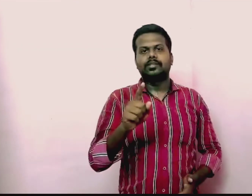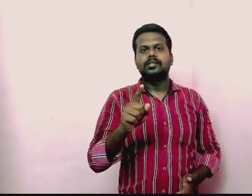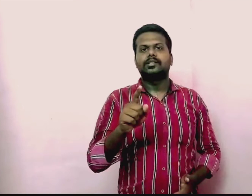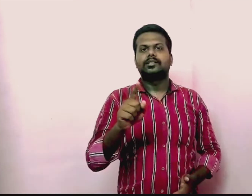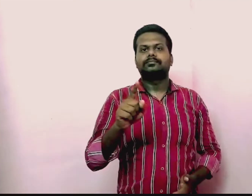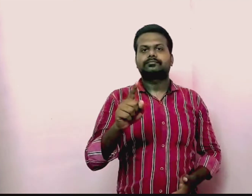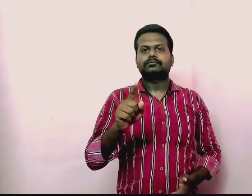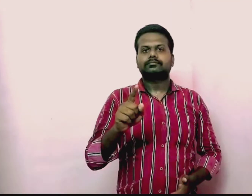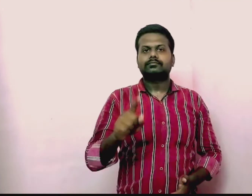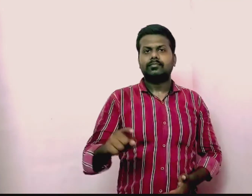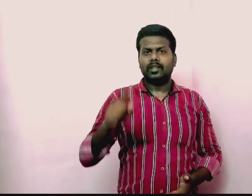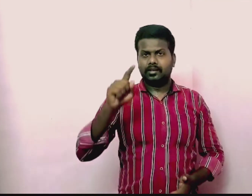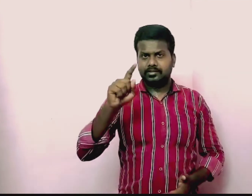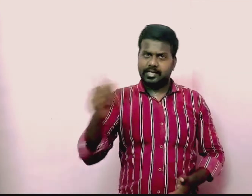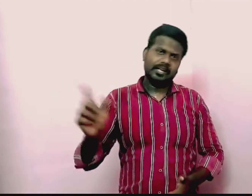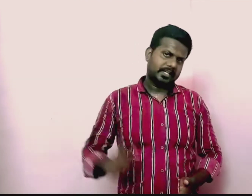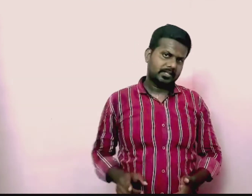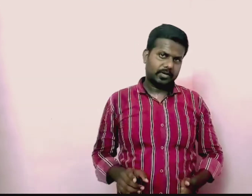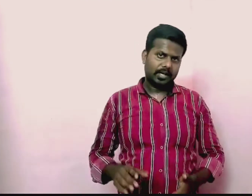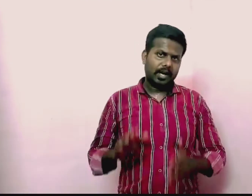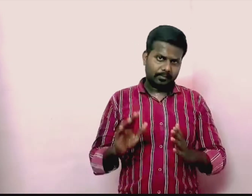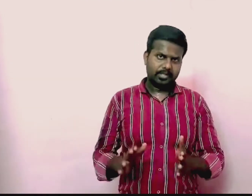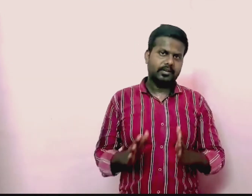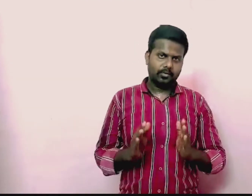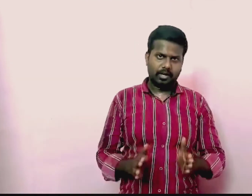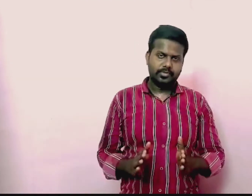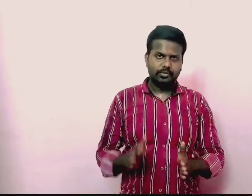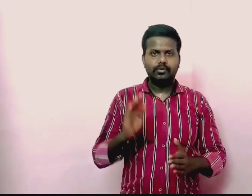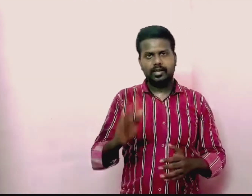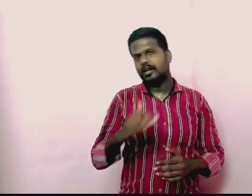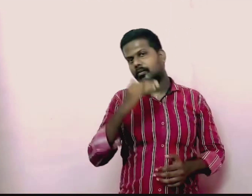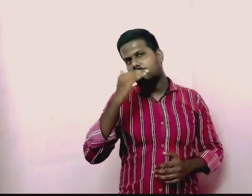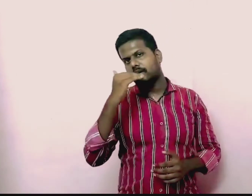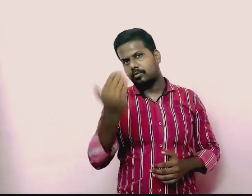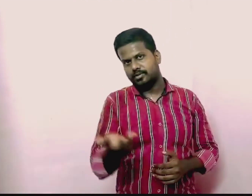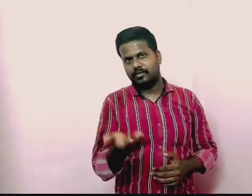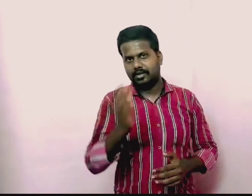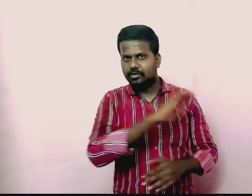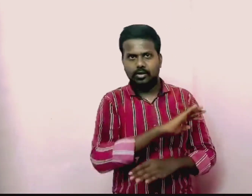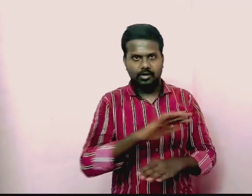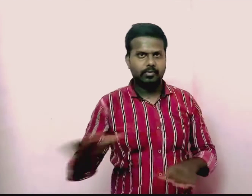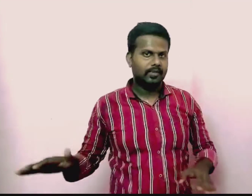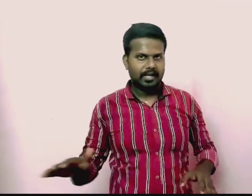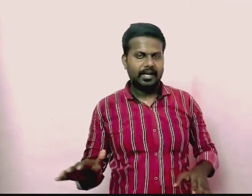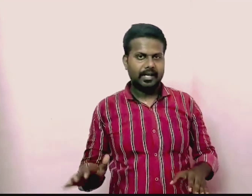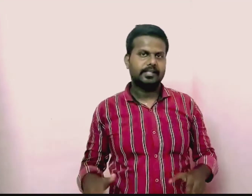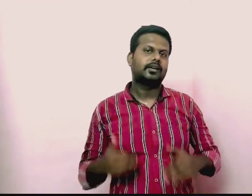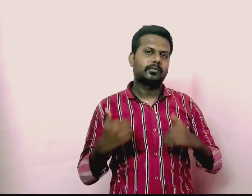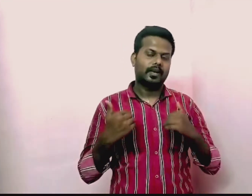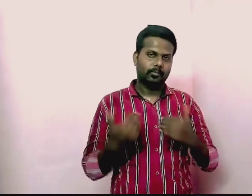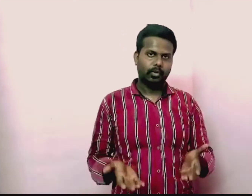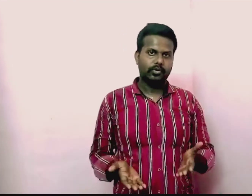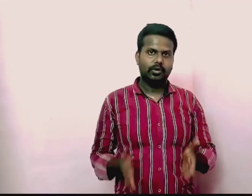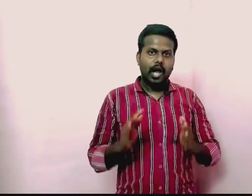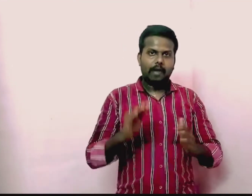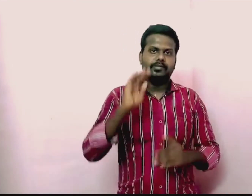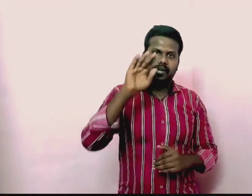வந்து சிறையில் அடைச்சிருவாங்க அப்படின்ற ஒரு ஆப்ஷனும், இல்லைன்னா உனக்கு கவர்மெண்ட் ஸ்டாஃப் இருந்தா உனக்கு கவர்மெண்ட் வேலை கிடையாது, கவர்மெண்ட் வேலை போயிடும் அப்படின்னு சொல்லி